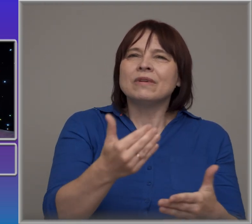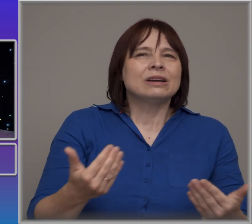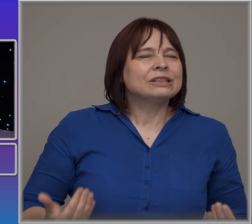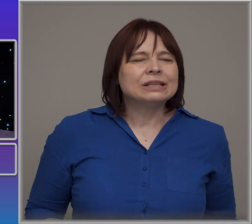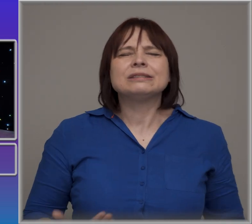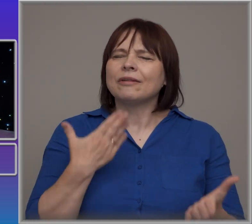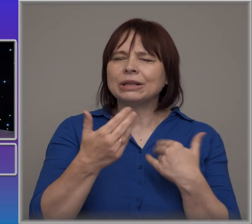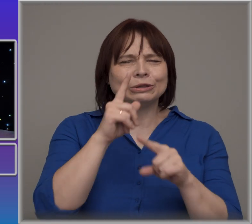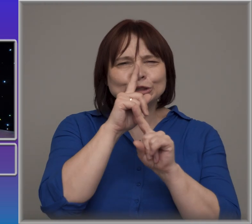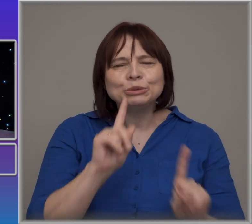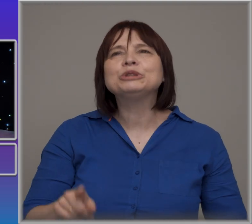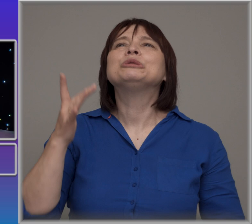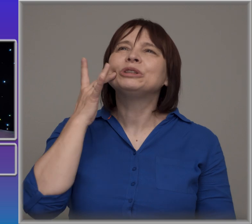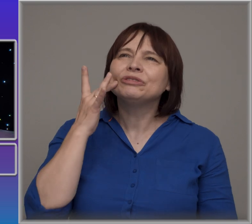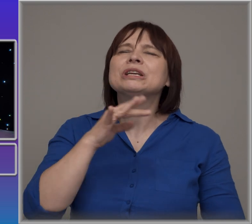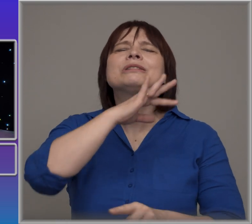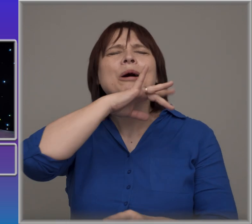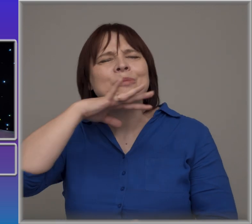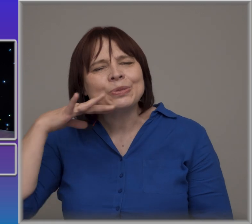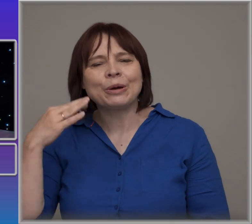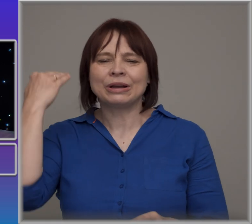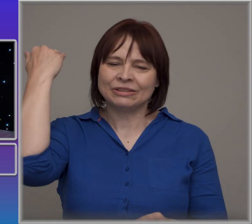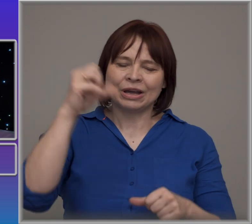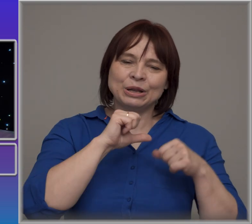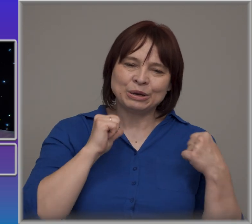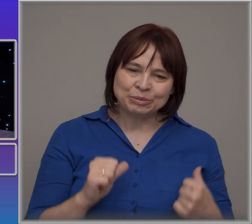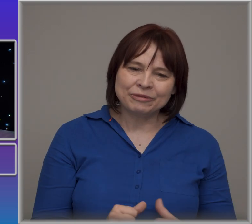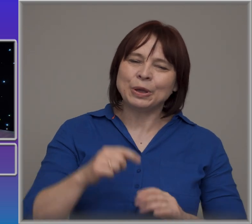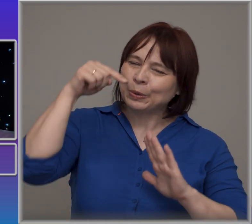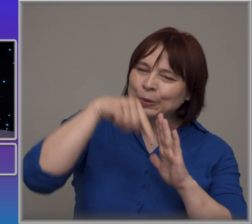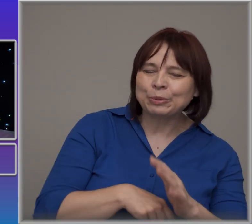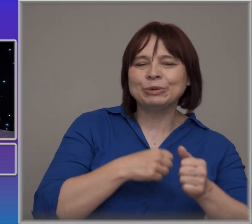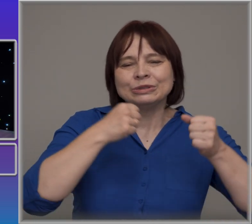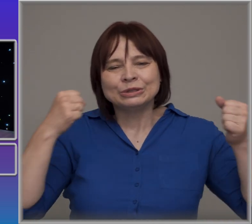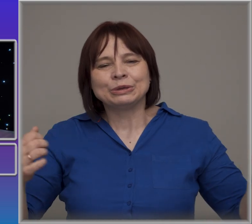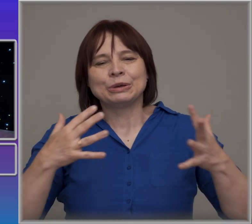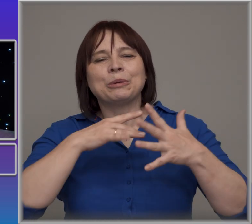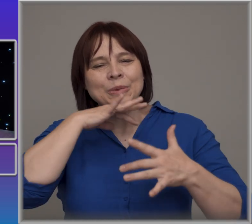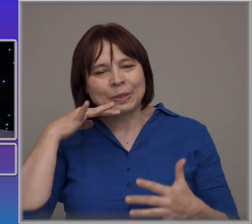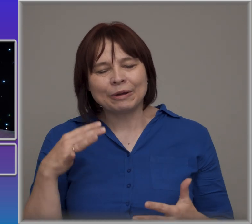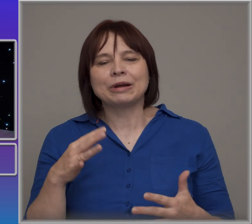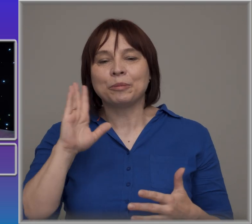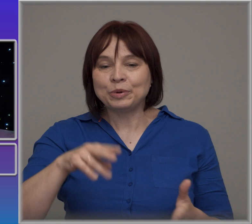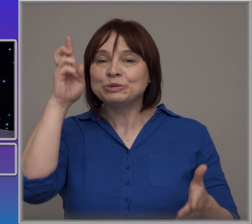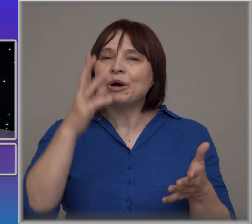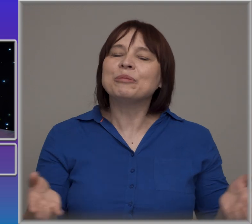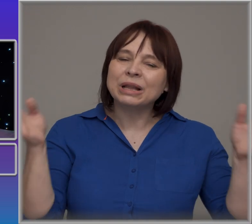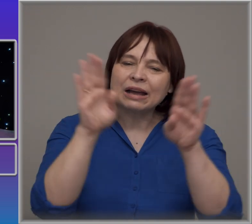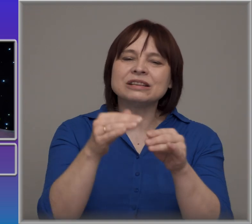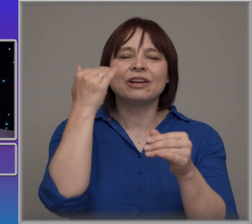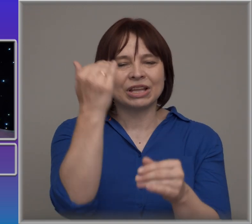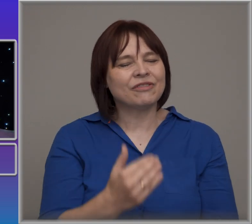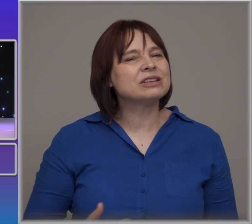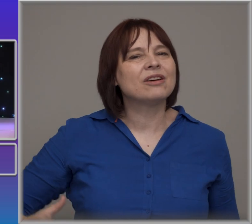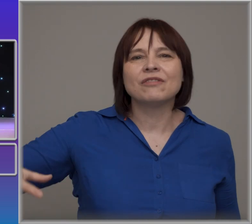Боже, никаких, Боже, ни дна, ни каких-то, ни ширины, ни глубины, Господь, нет такой, которая бы могла